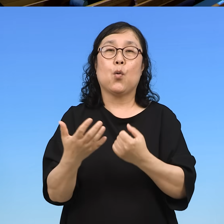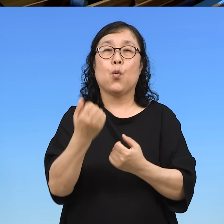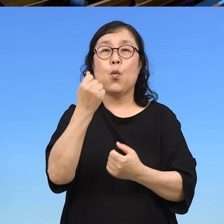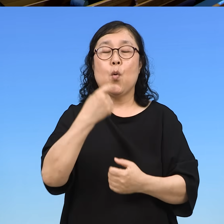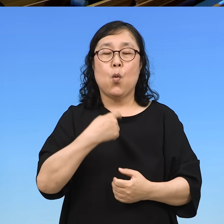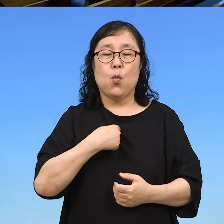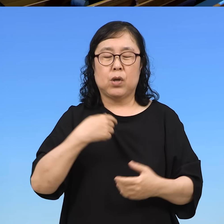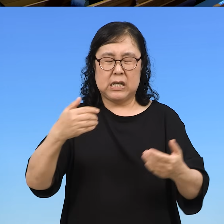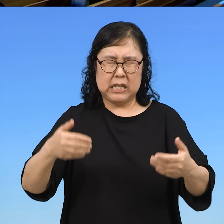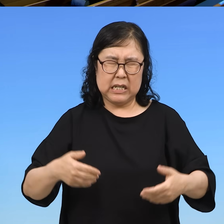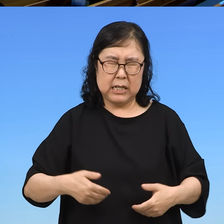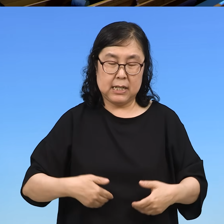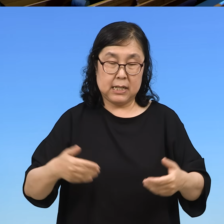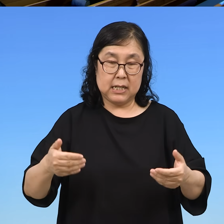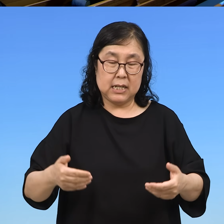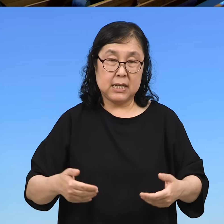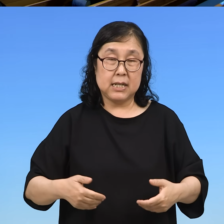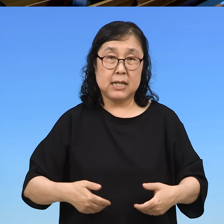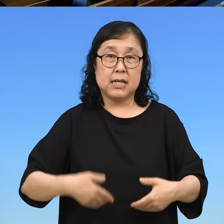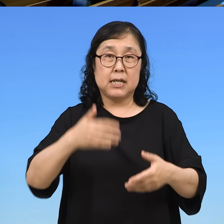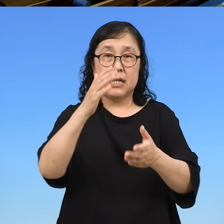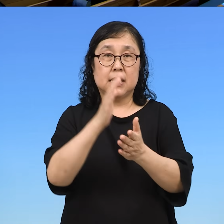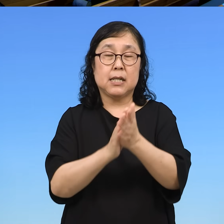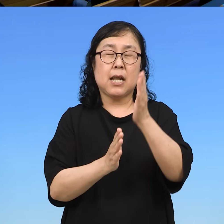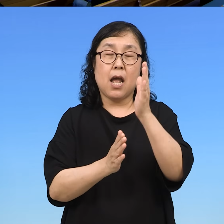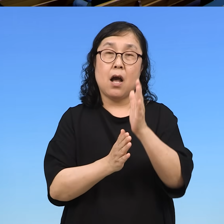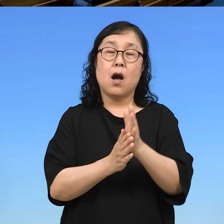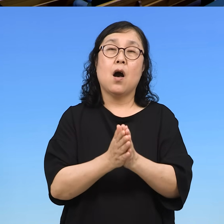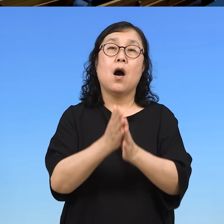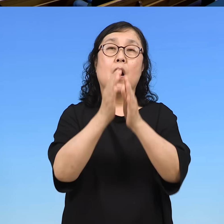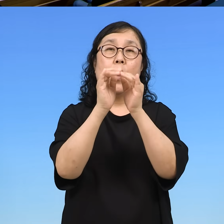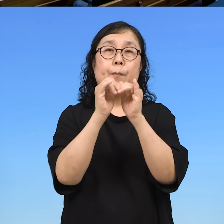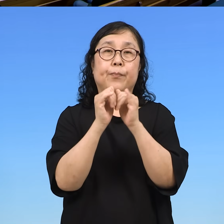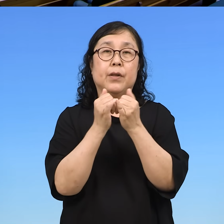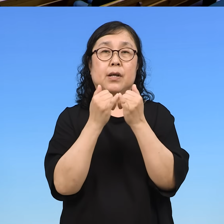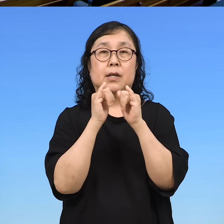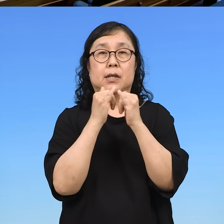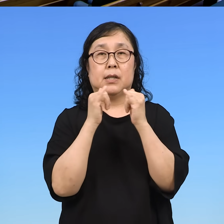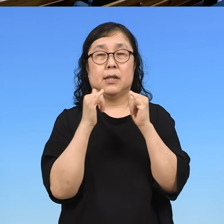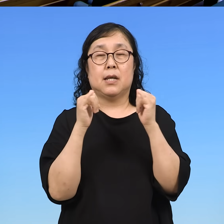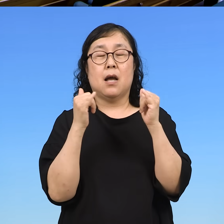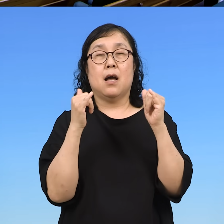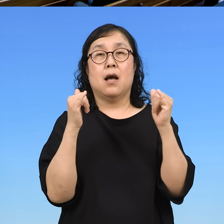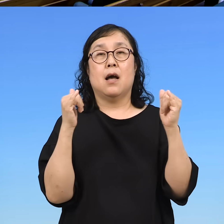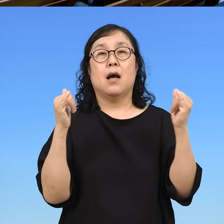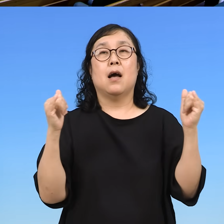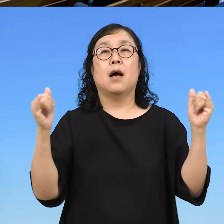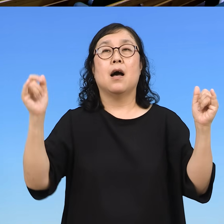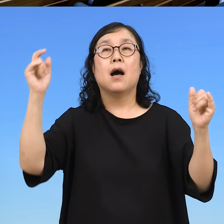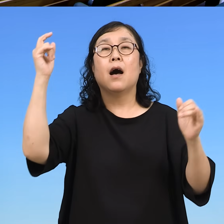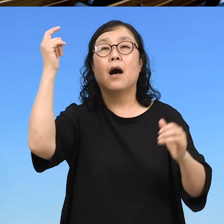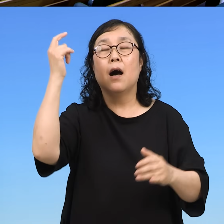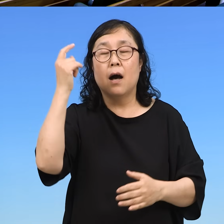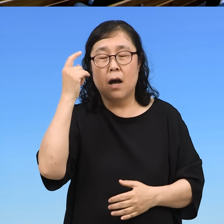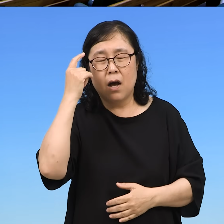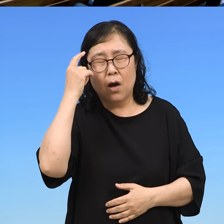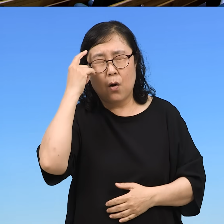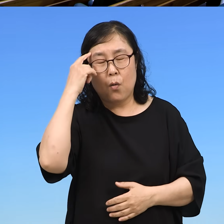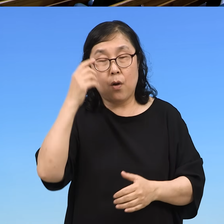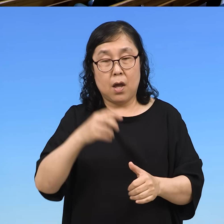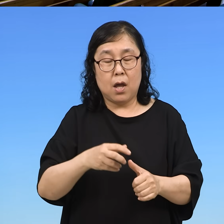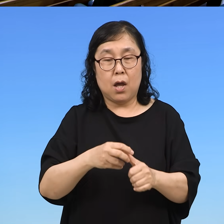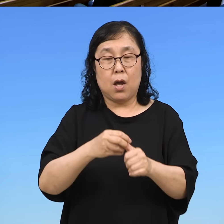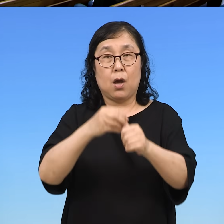이 쓸데없는 자, 왜